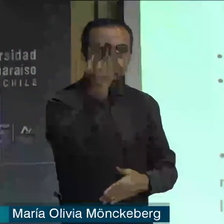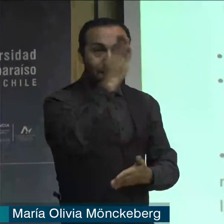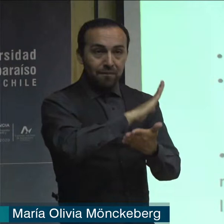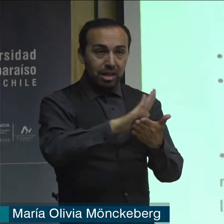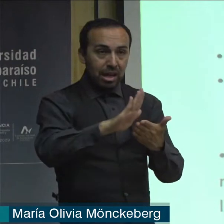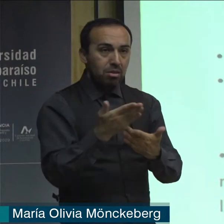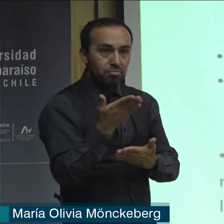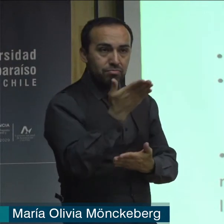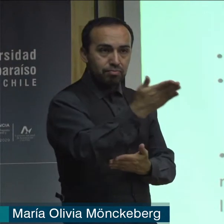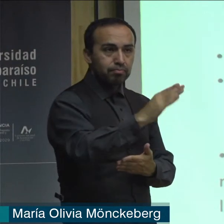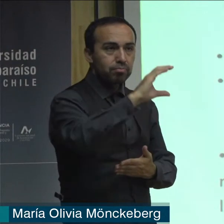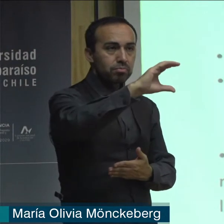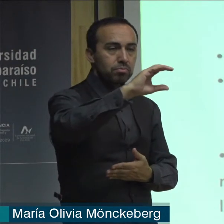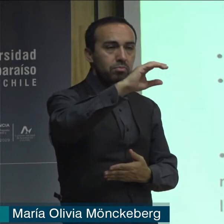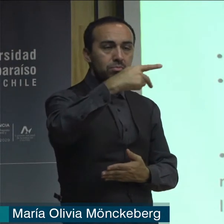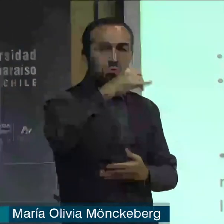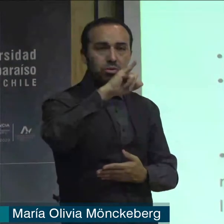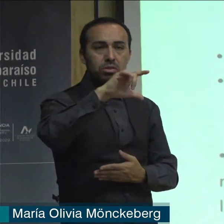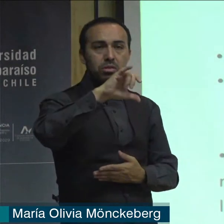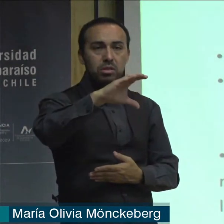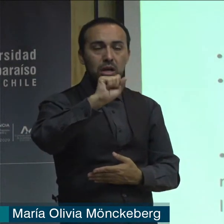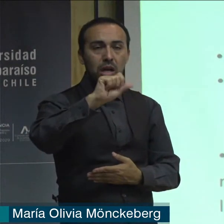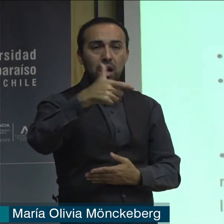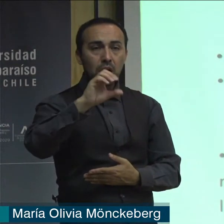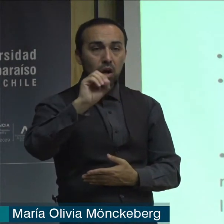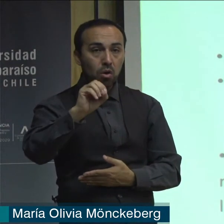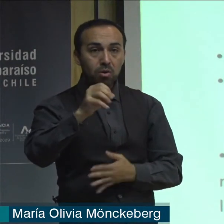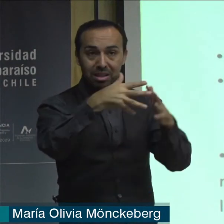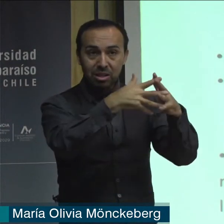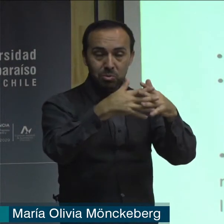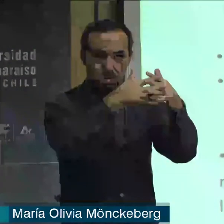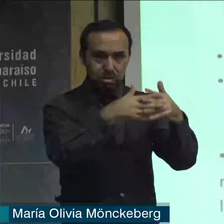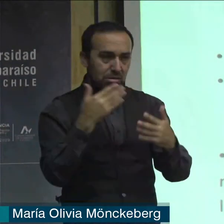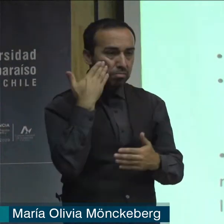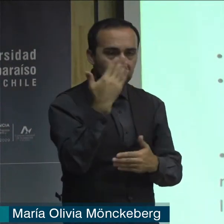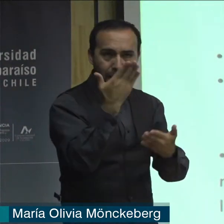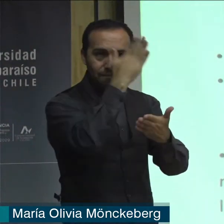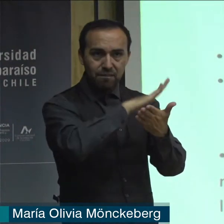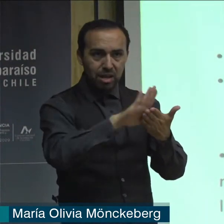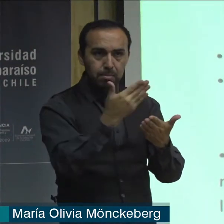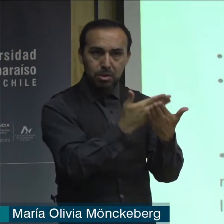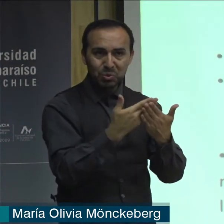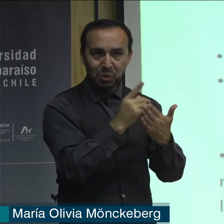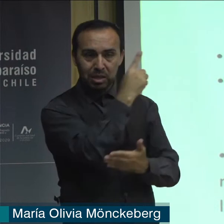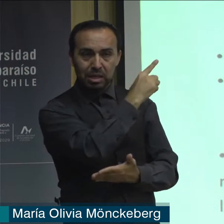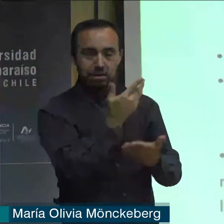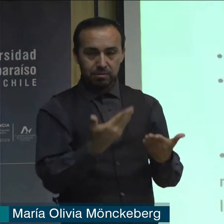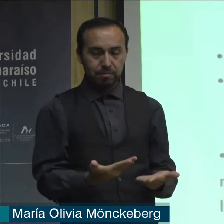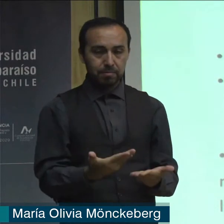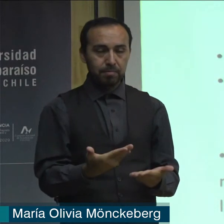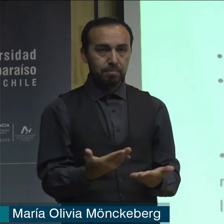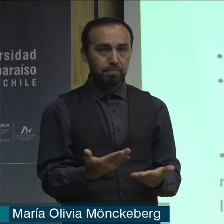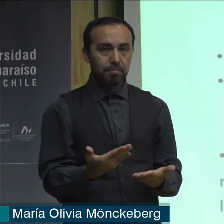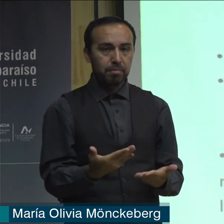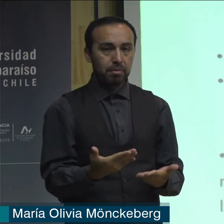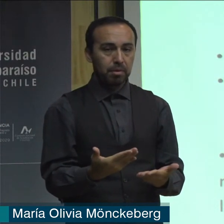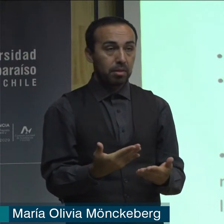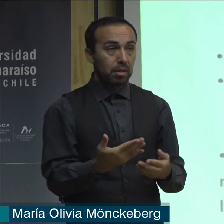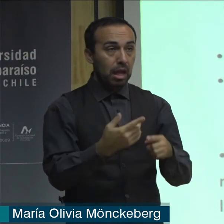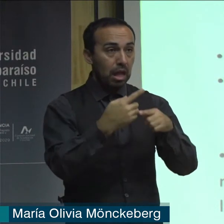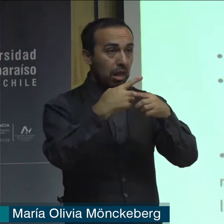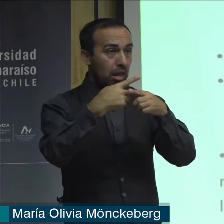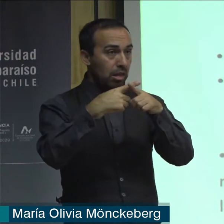y hay también Chicago disidente como como